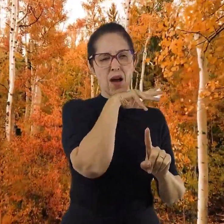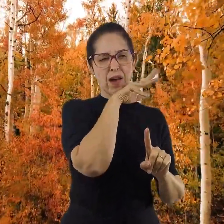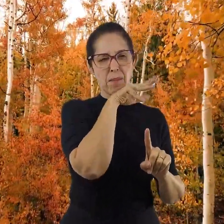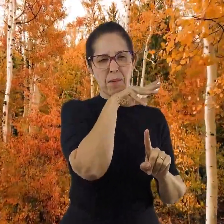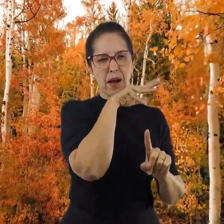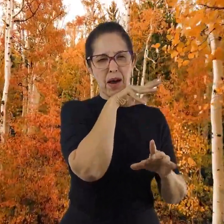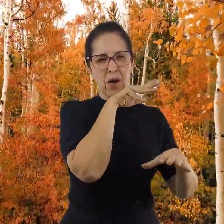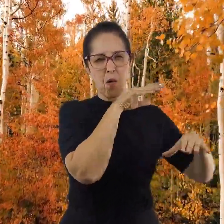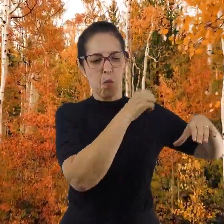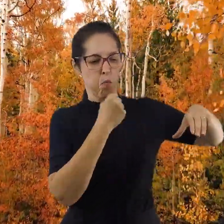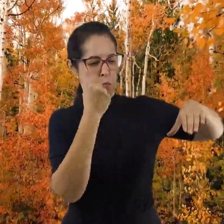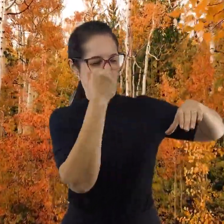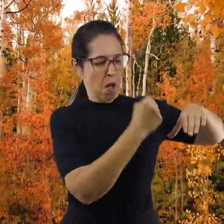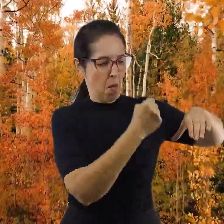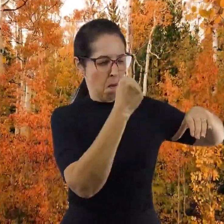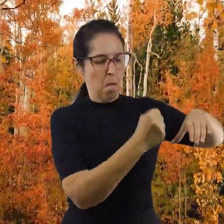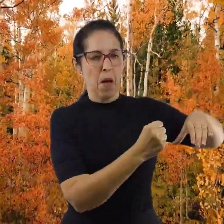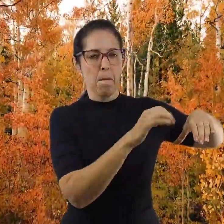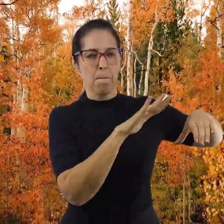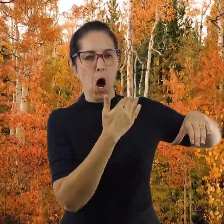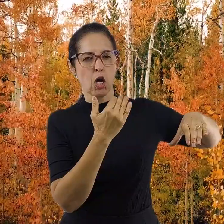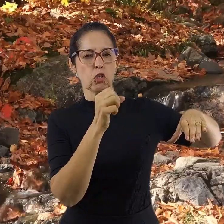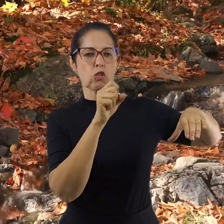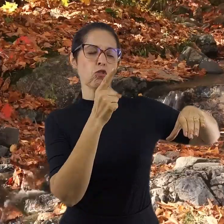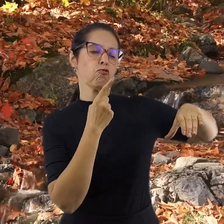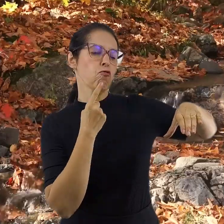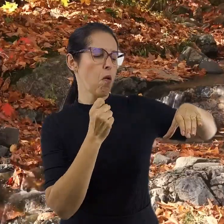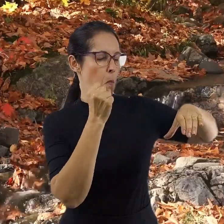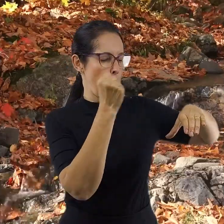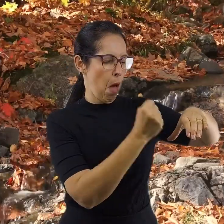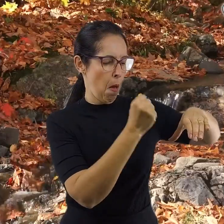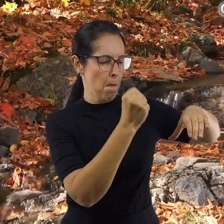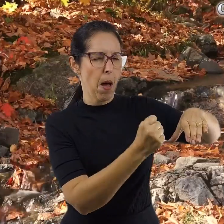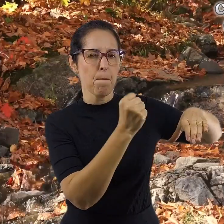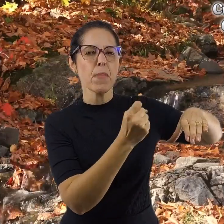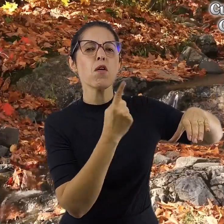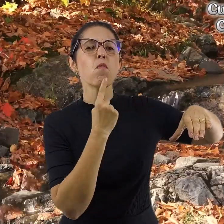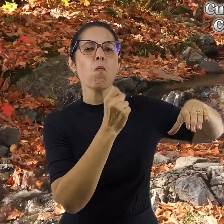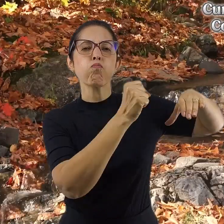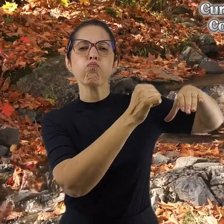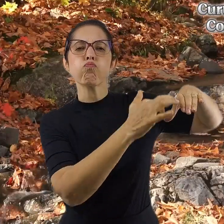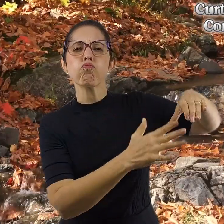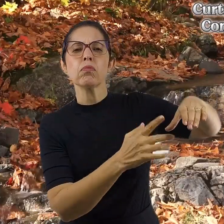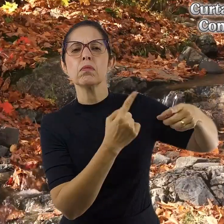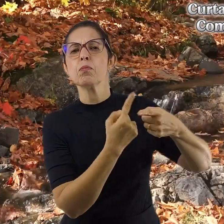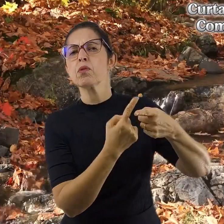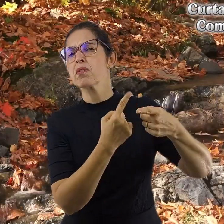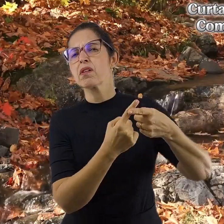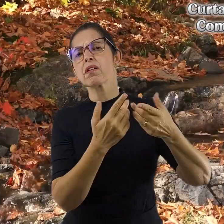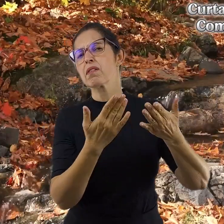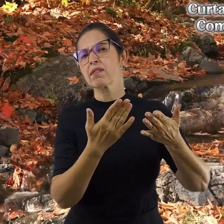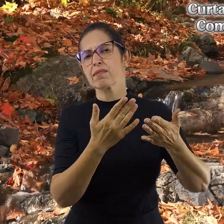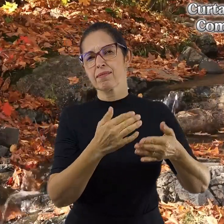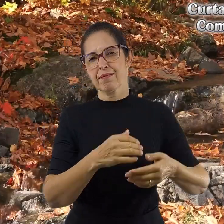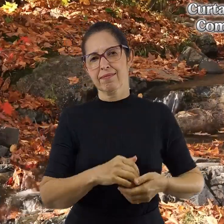no Velho Testamento. Morte, sangue, morte, sangue, morte, sangue. Sabe por quê?